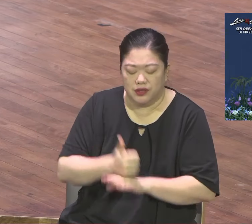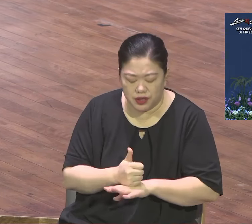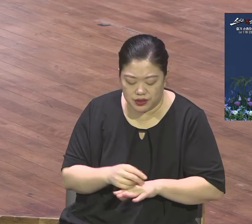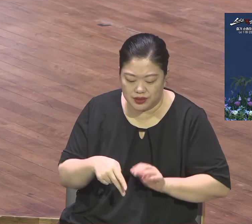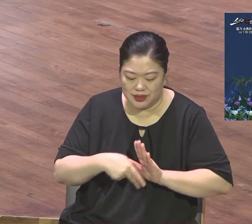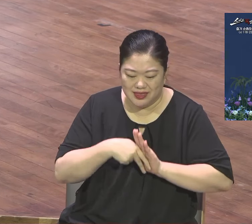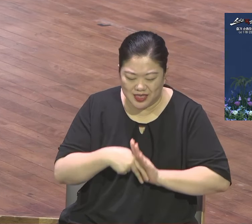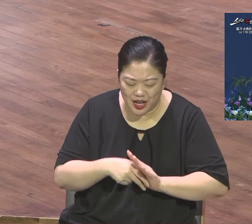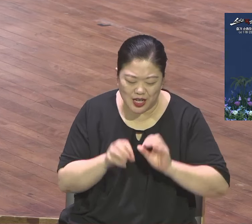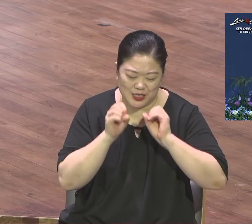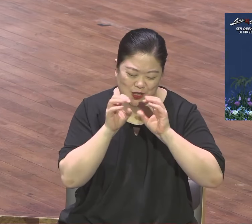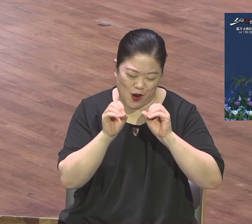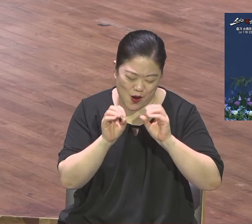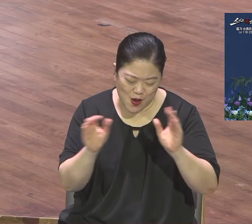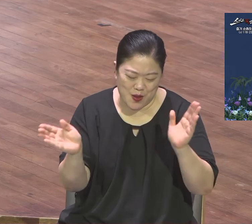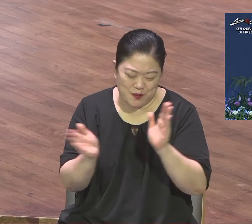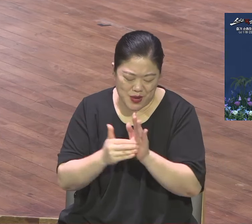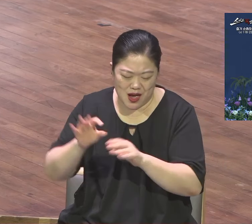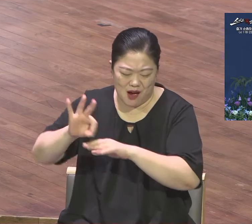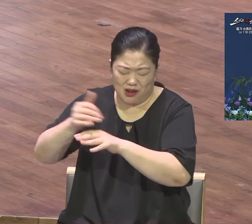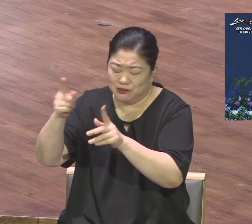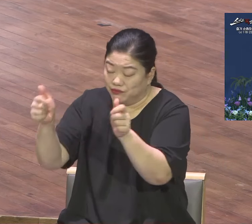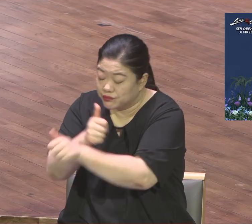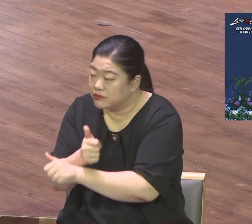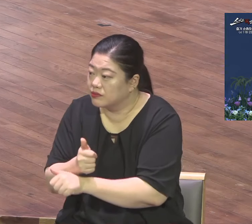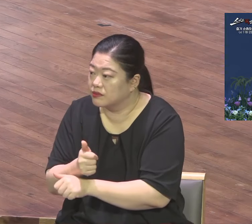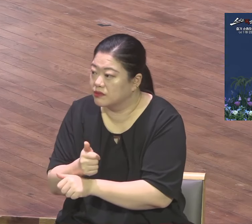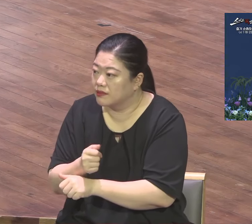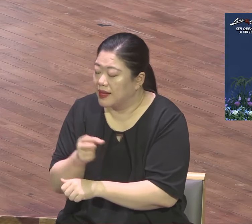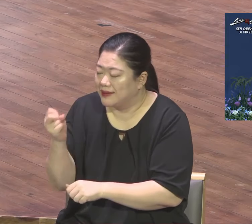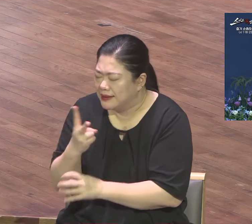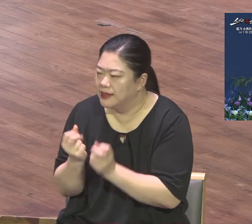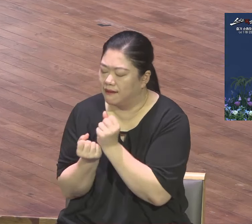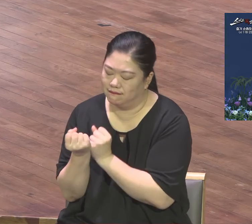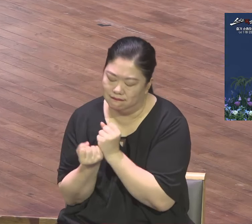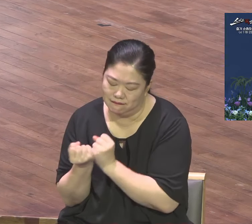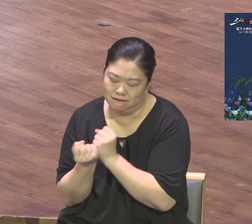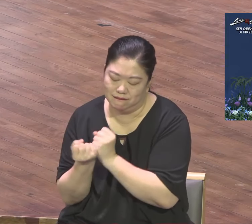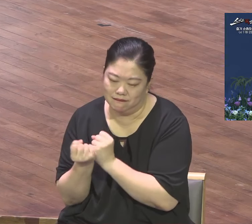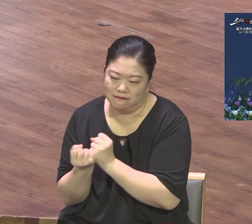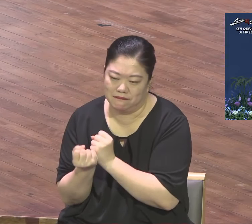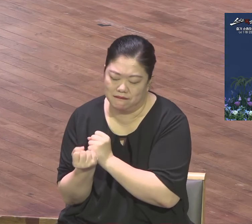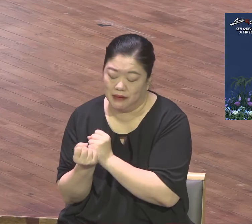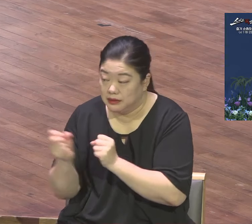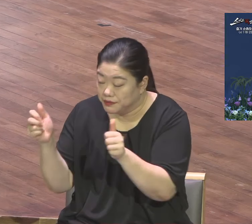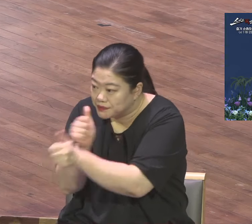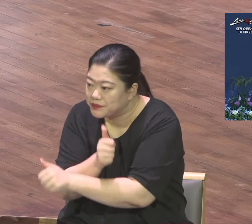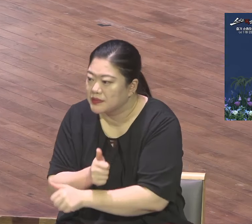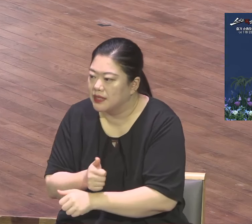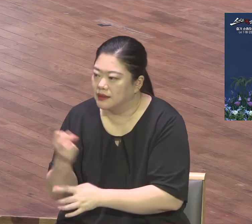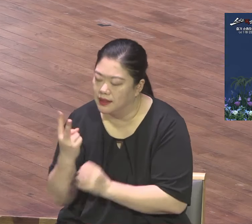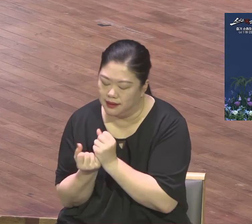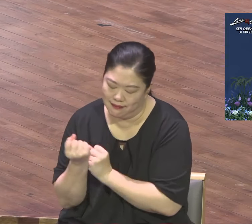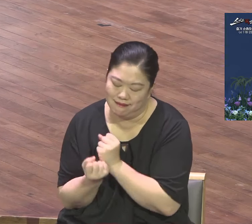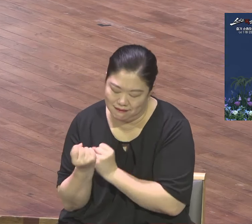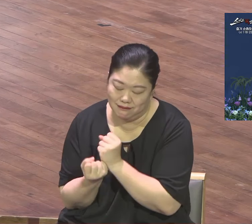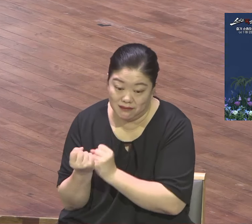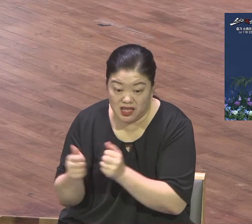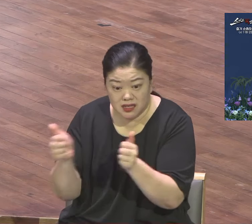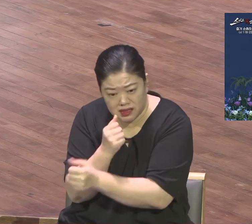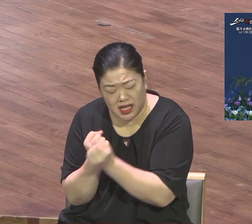총체적 난국 속에서 있을 때 이사야가 선지자 활동을 한